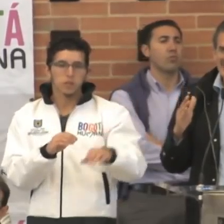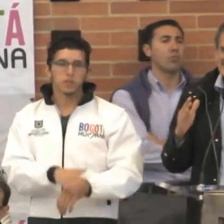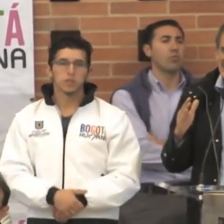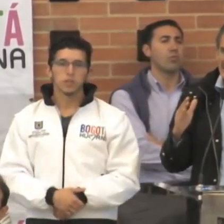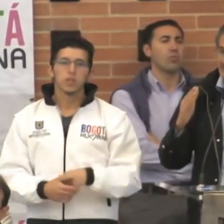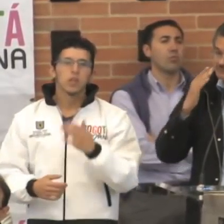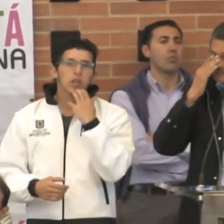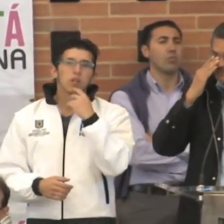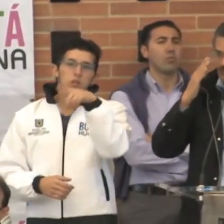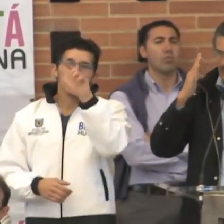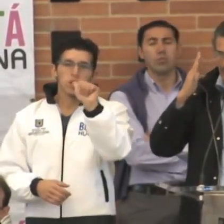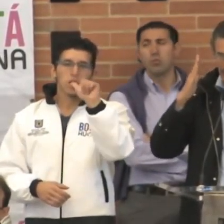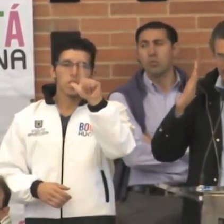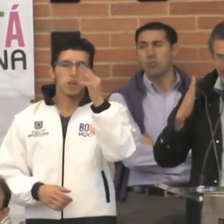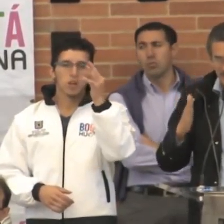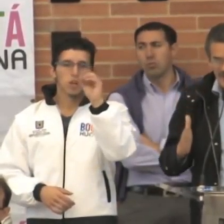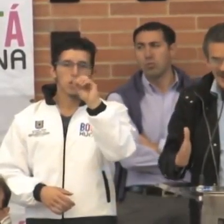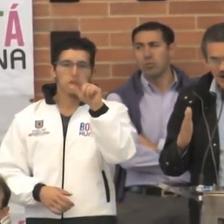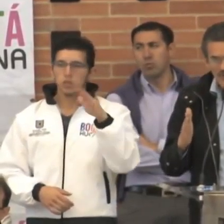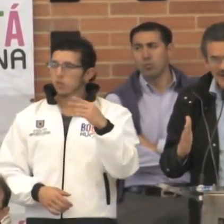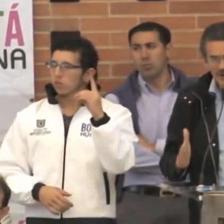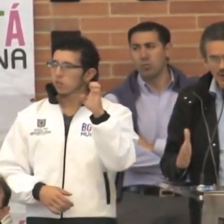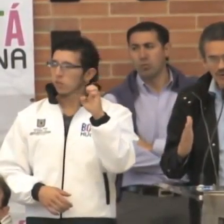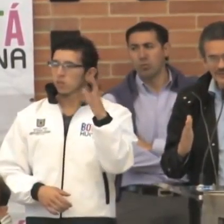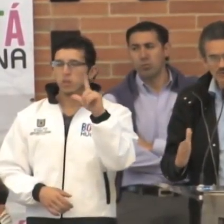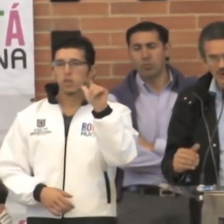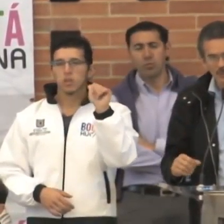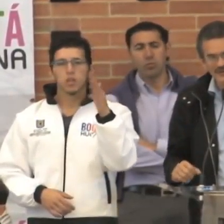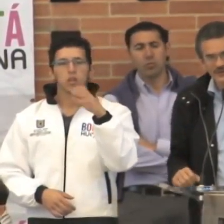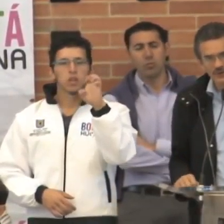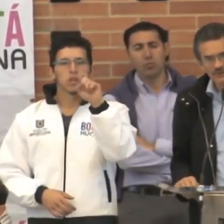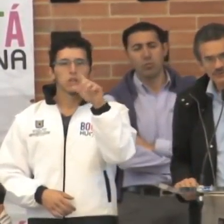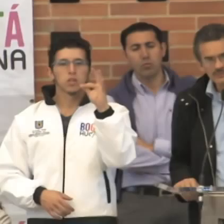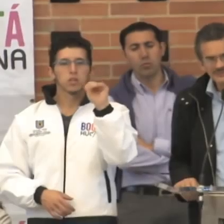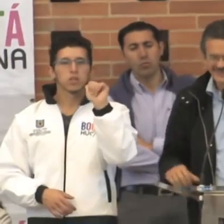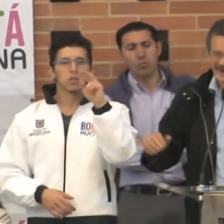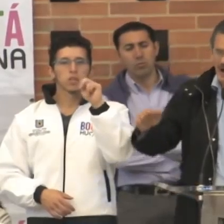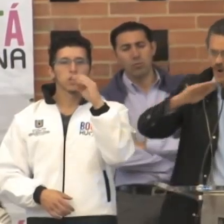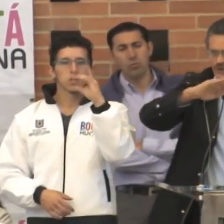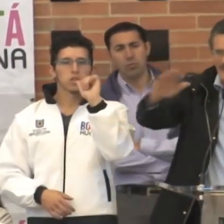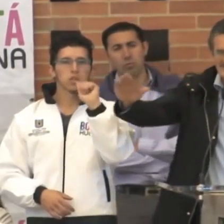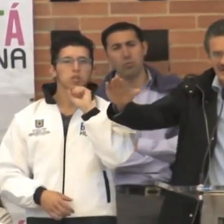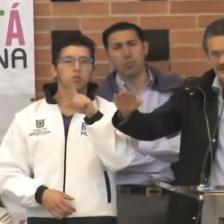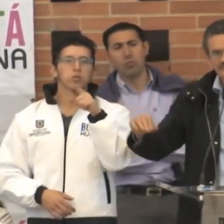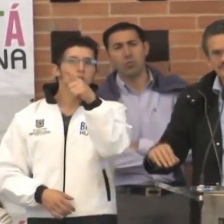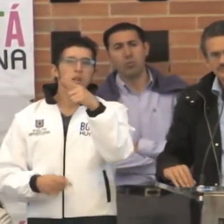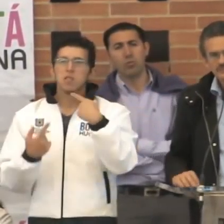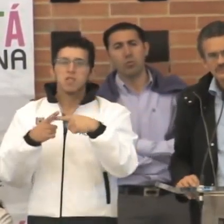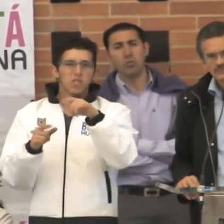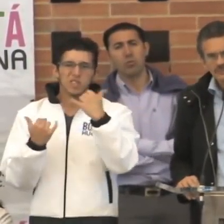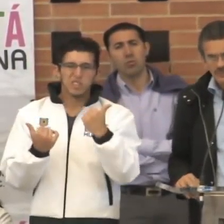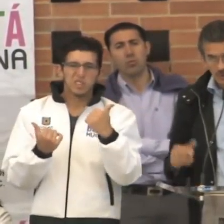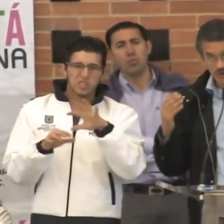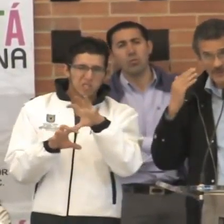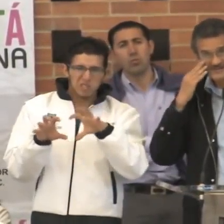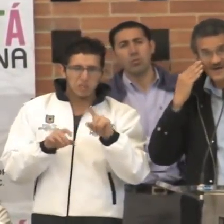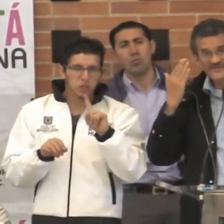altos de la estancia, cuando termine el gobierno de Gustavo Petro, tendrá otro paisaje,